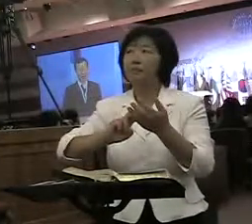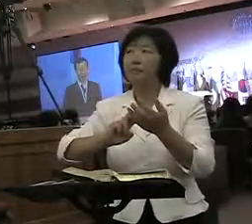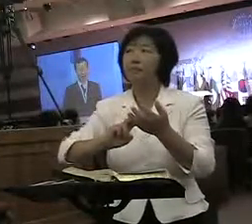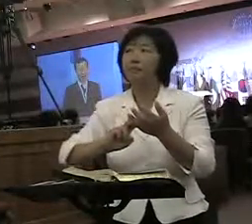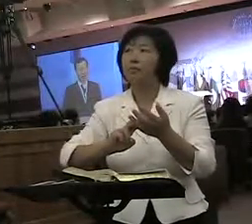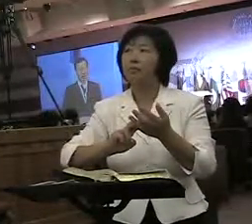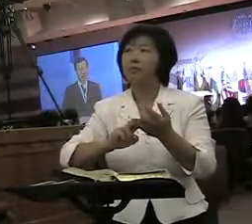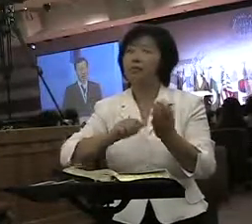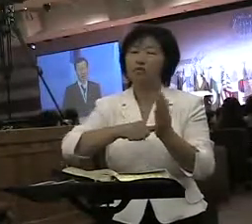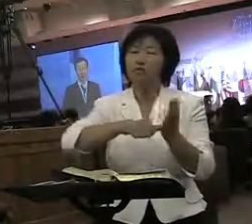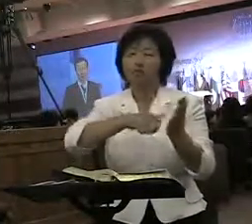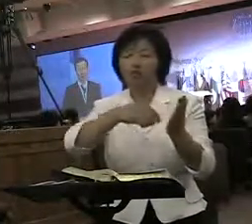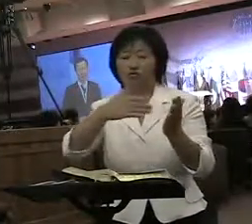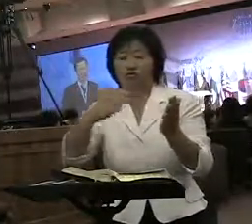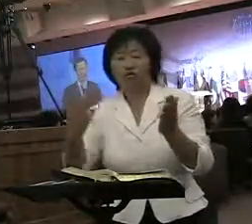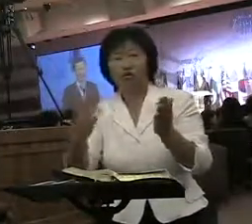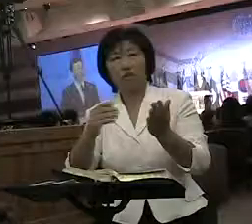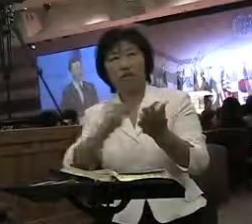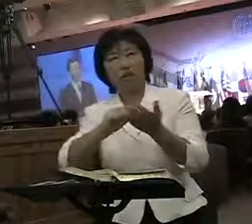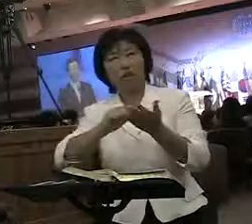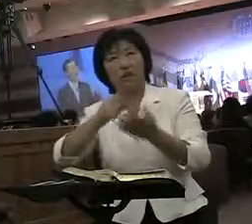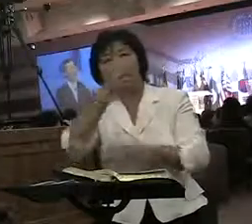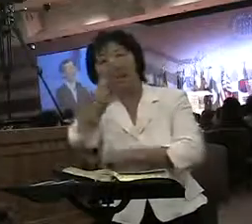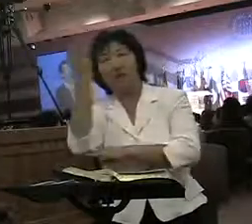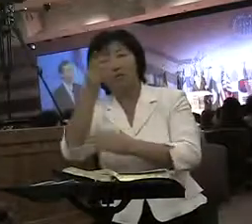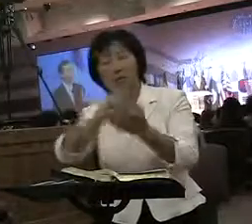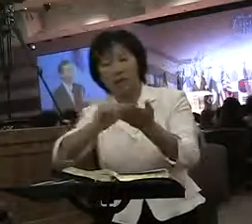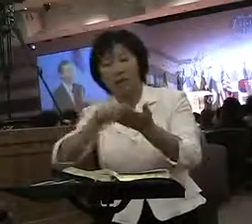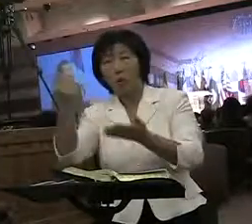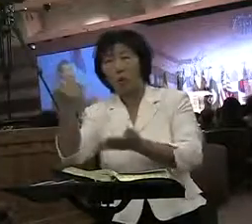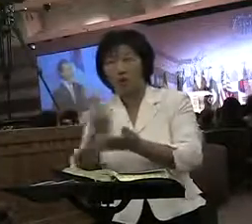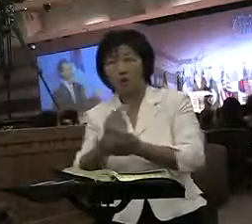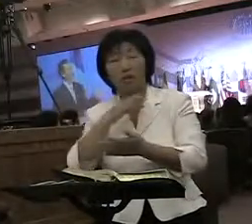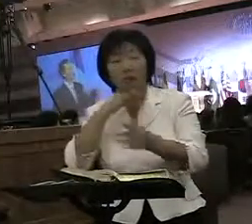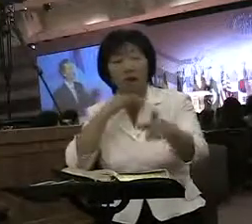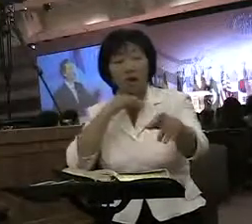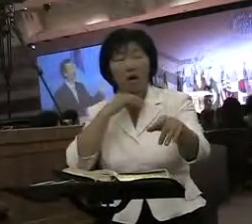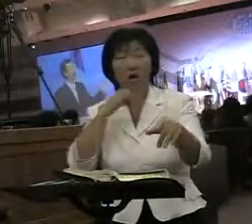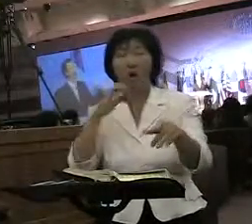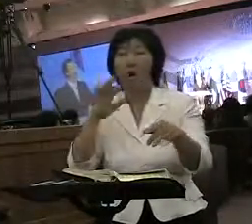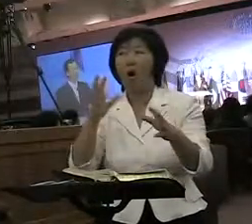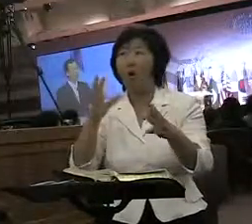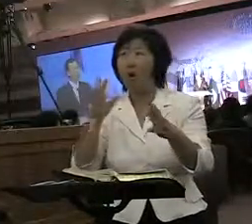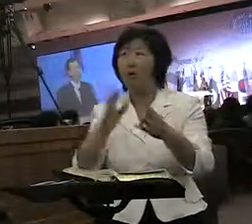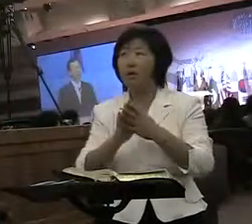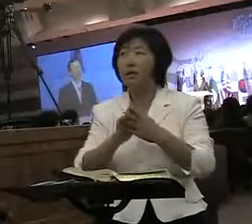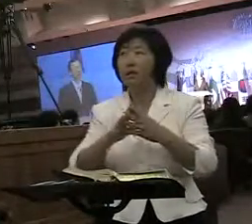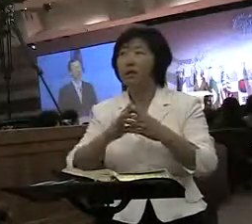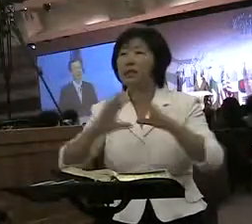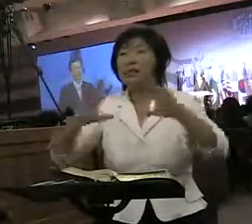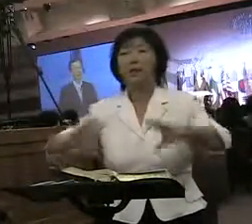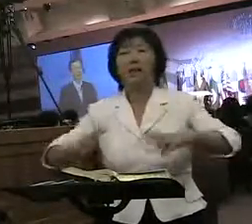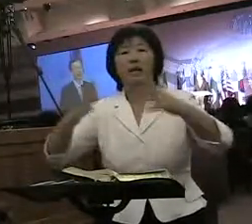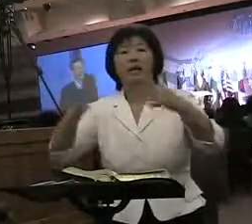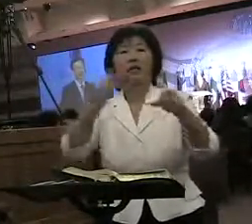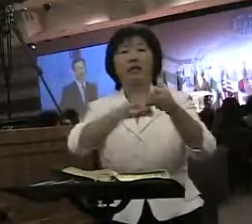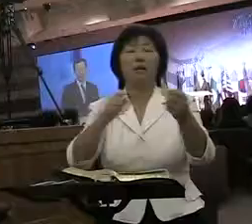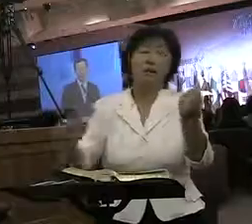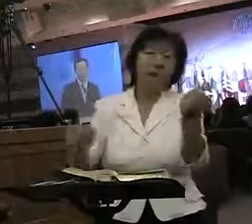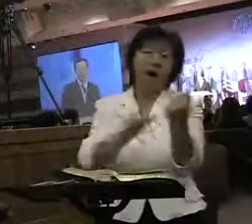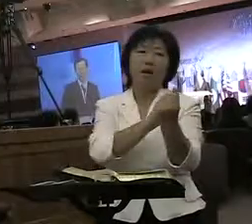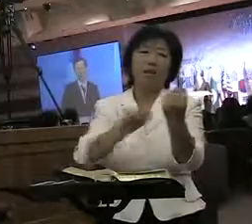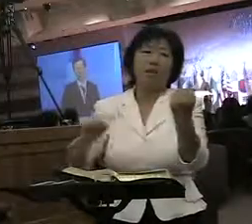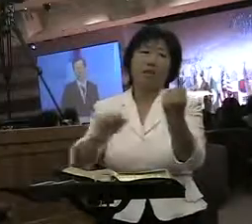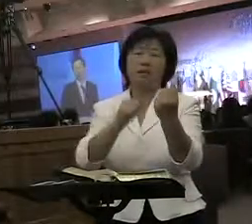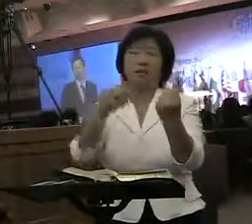물었다고 합니다. 어떻게 당신은 그렇게 아직도 나이가 어린데 세계적인 바이올리니스트가 될 수 있습니까? 그가